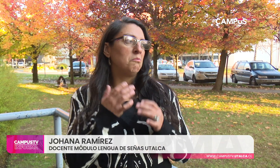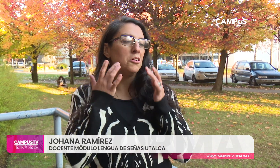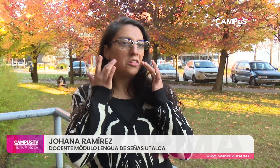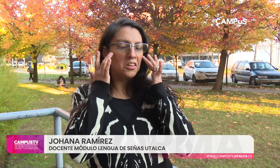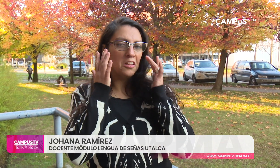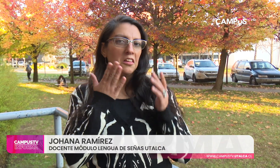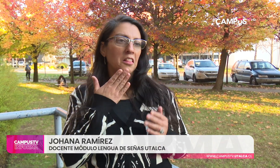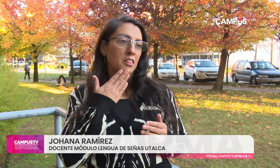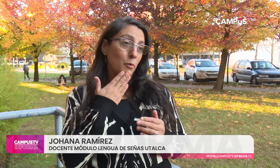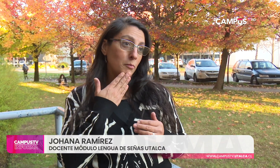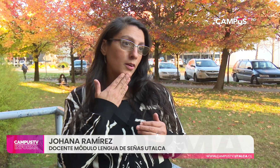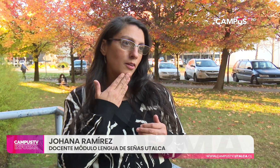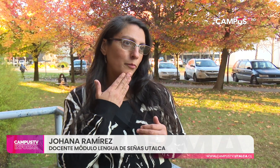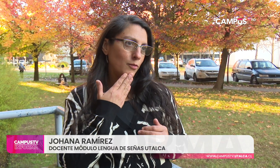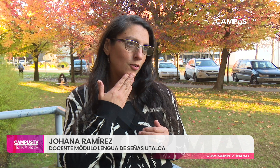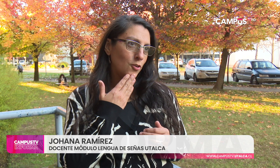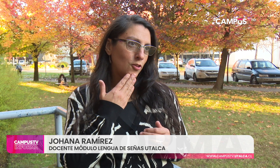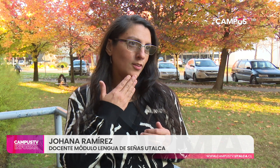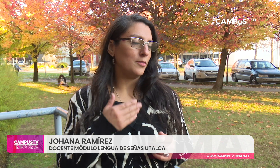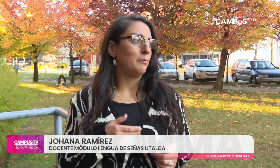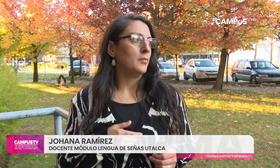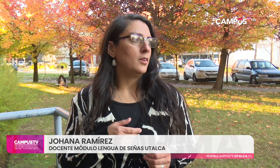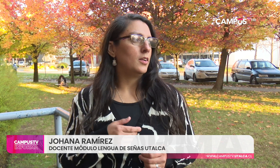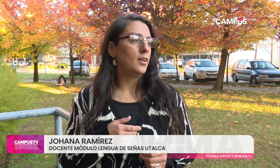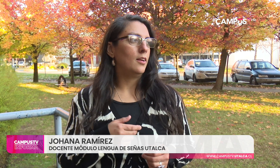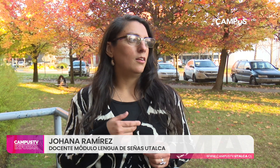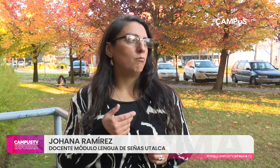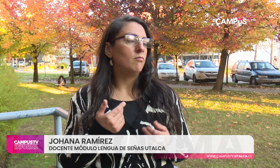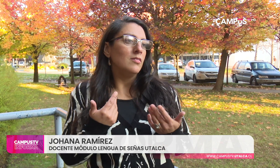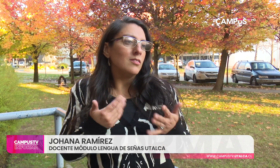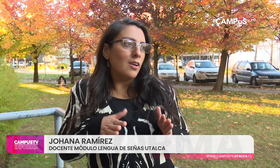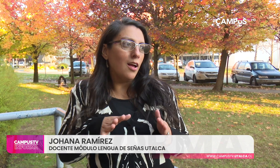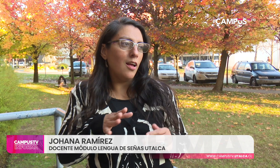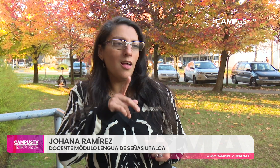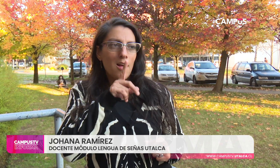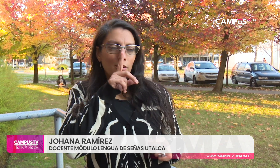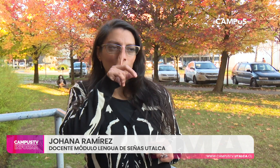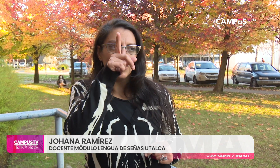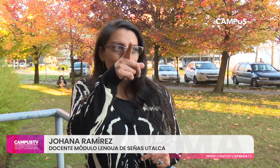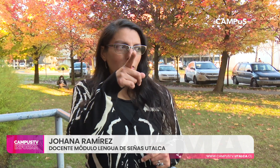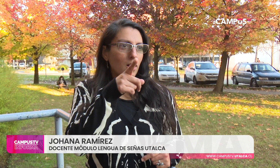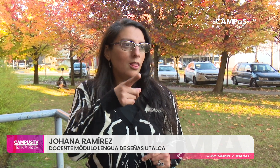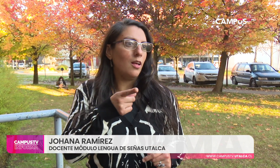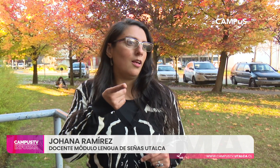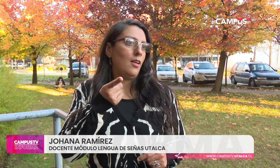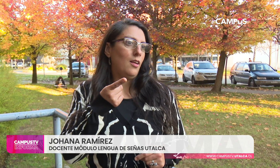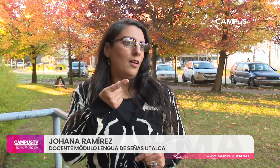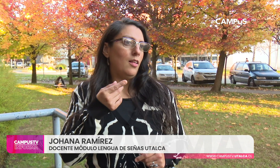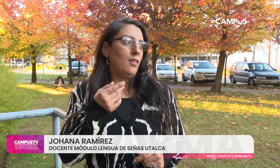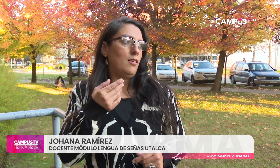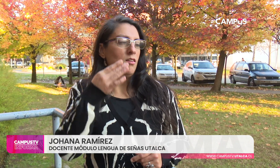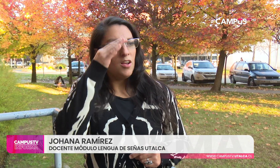universidad estoy muy contenta también ya estoy acostumbrada